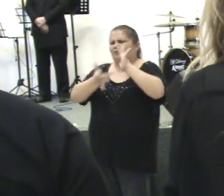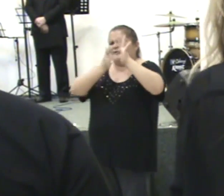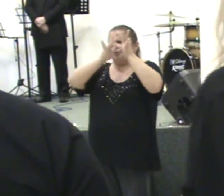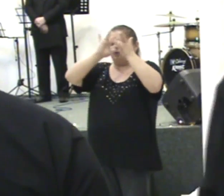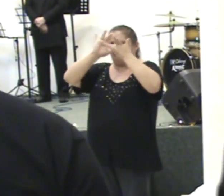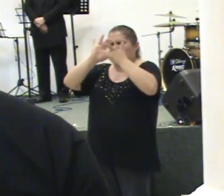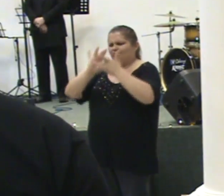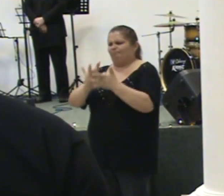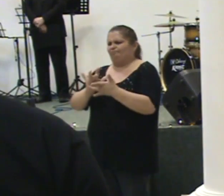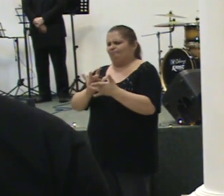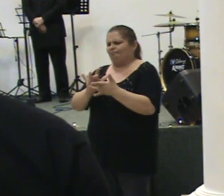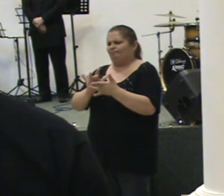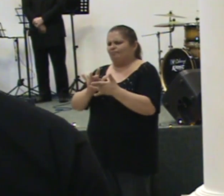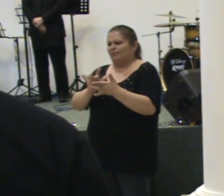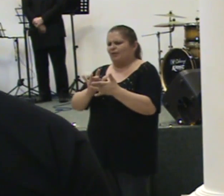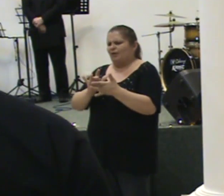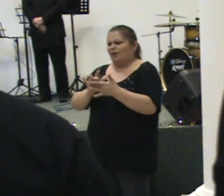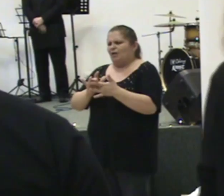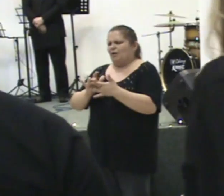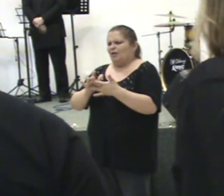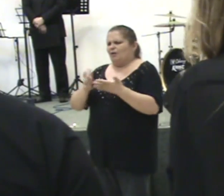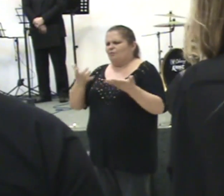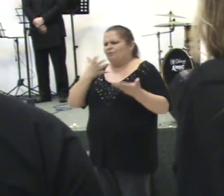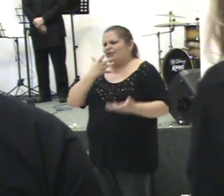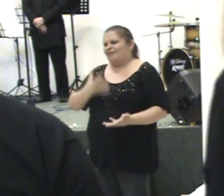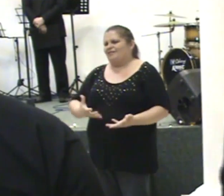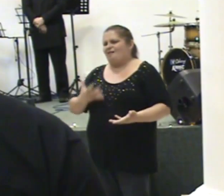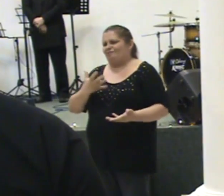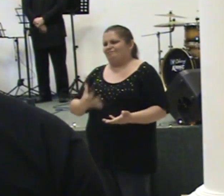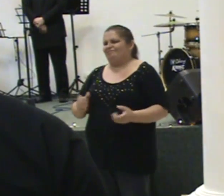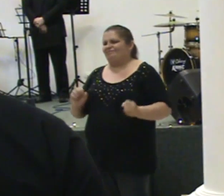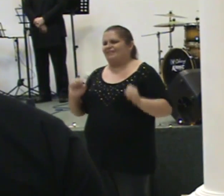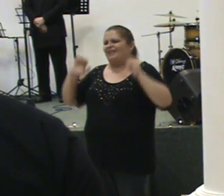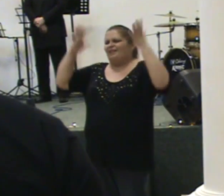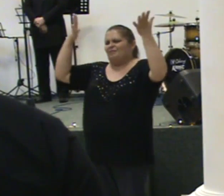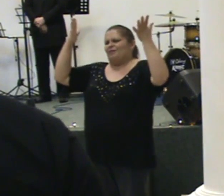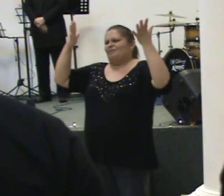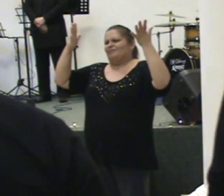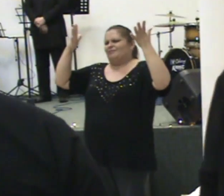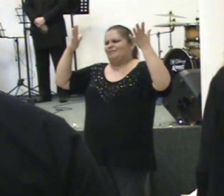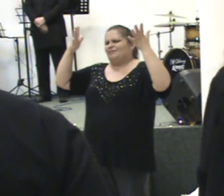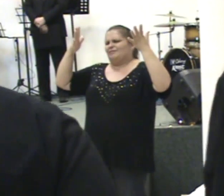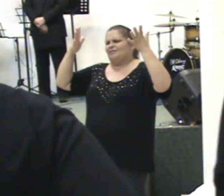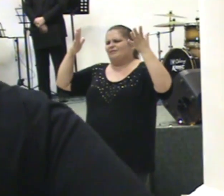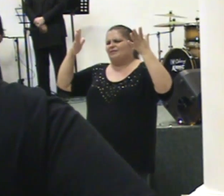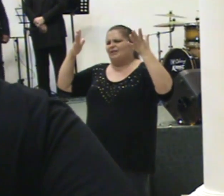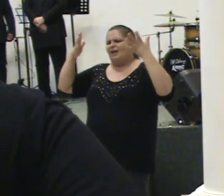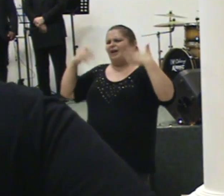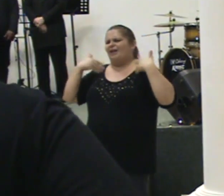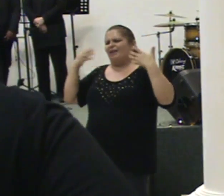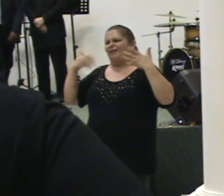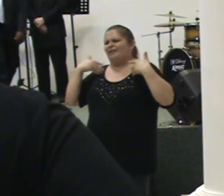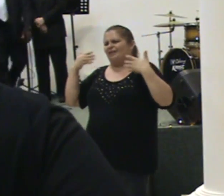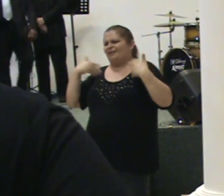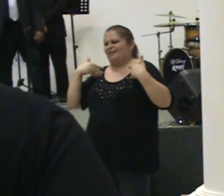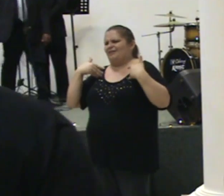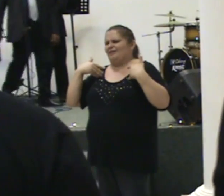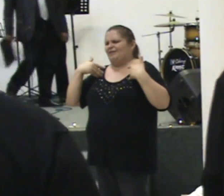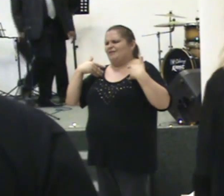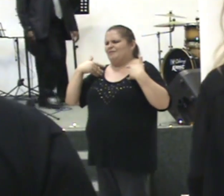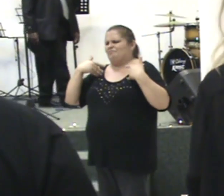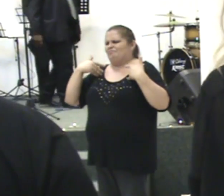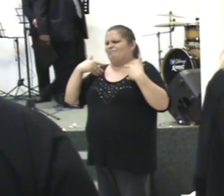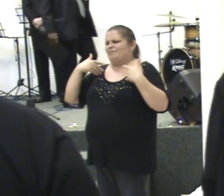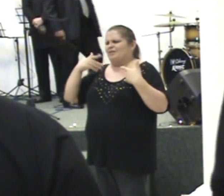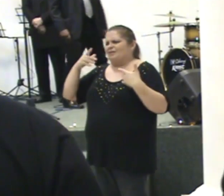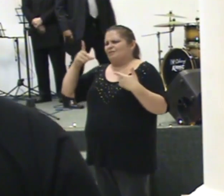hoje. E no Natal a gente poder celebrar, Pai, verdadeiramente essa grandiosidade que foi o Senhor ter permitido que Ele